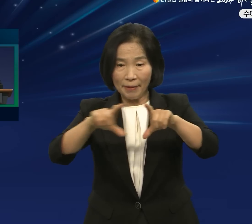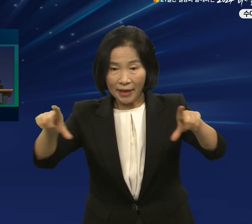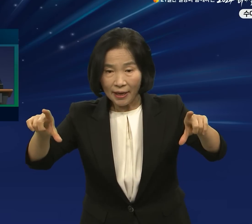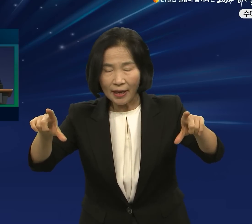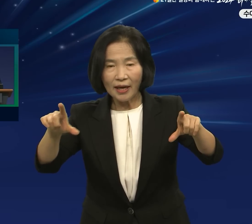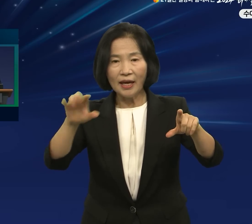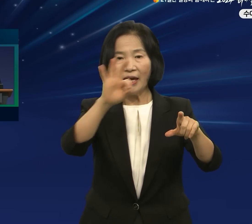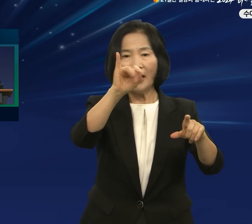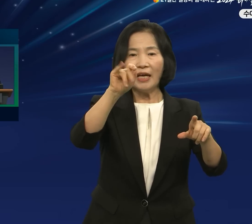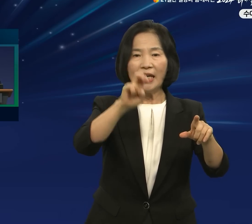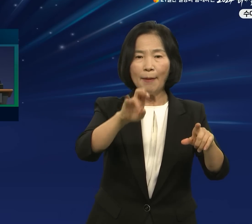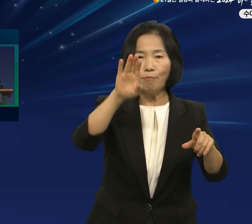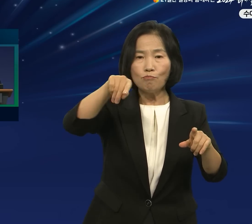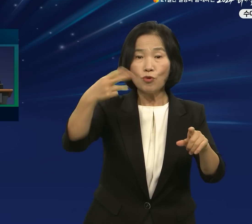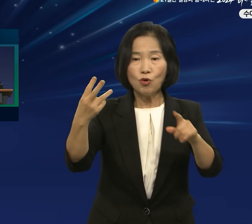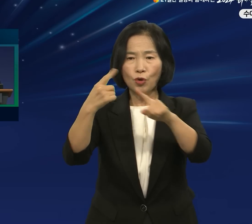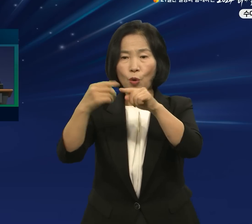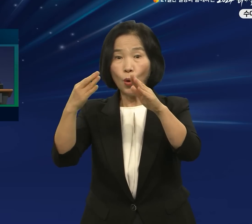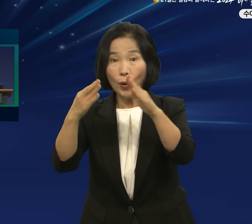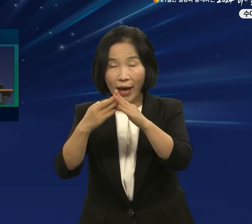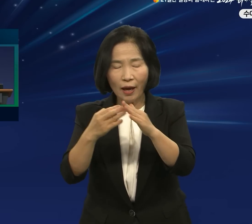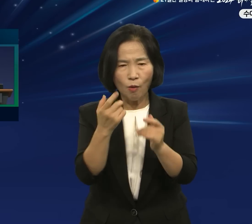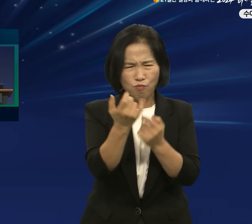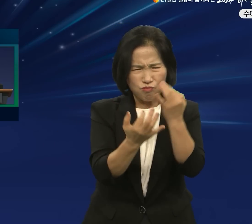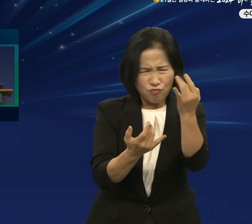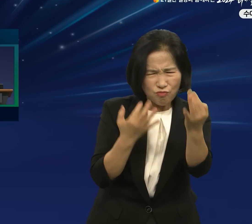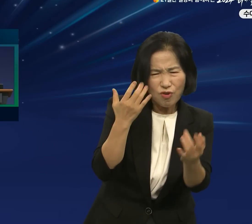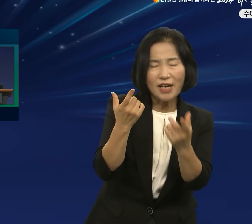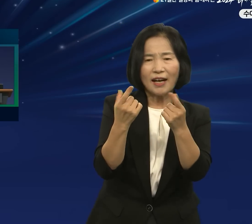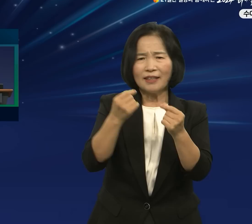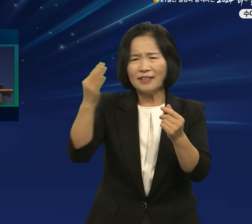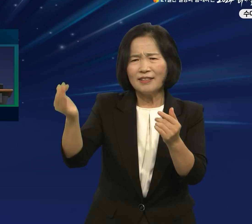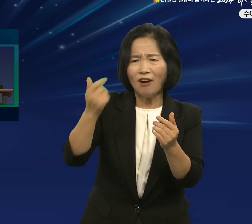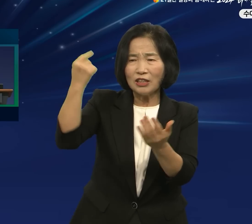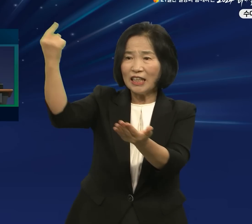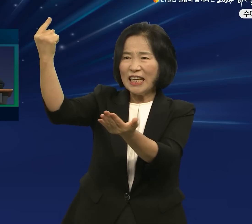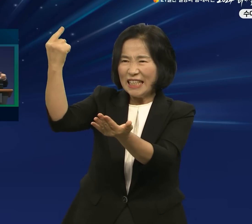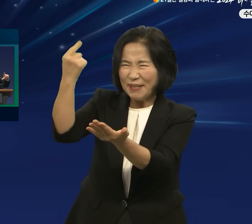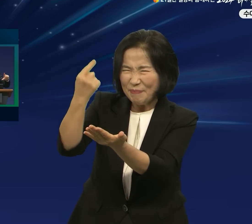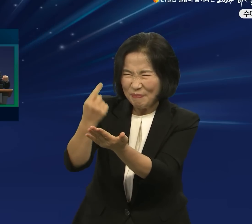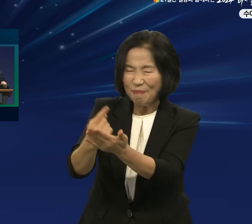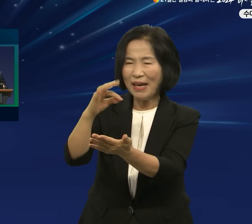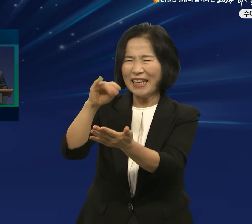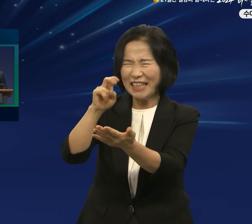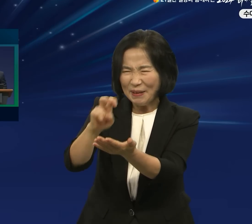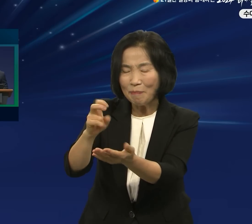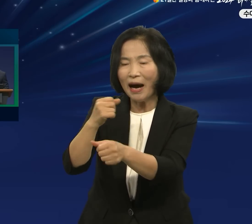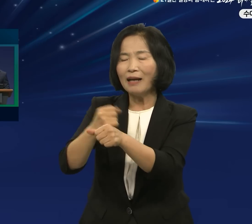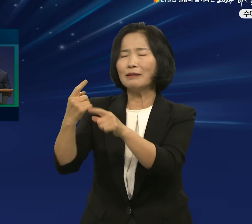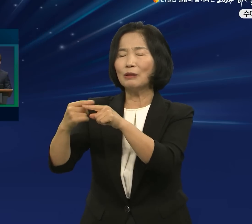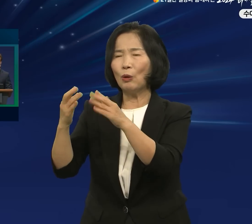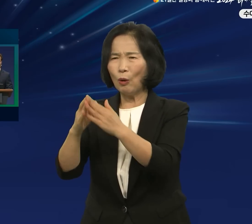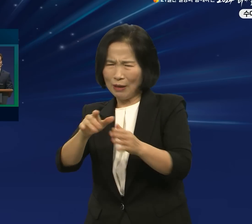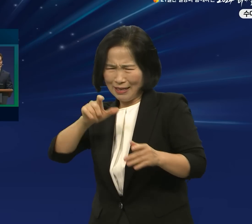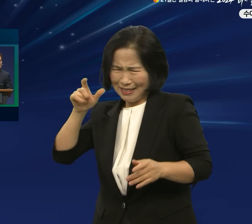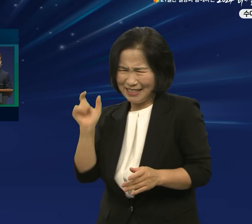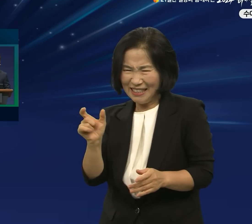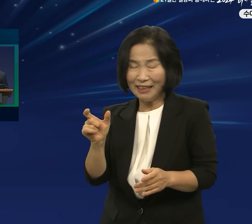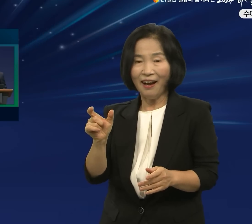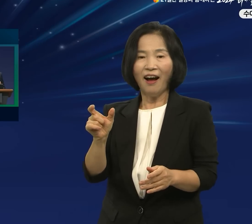인불교회는 불같은 성령이 임하는 교회입니다 라고 입간판 아래에 딱 붙여져